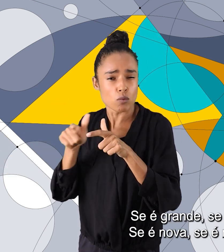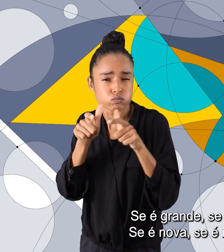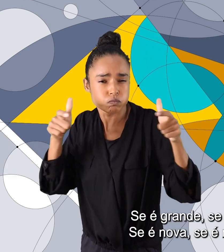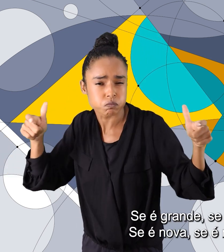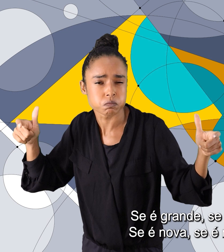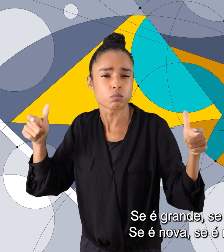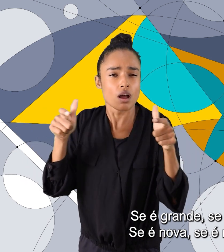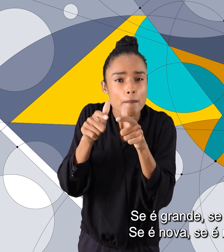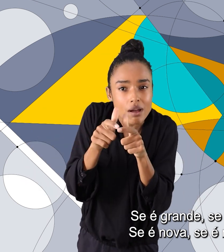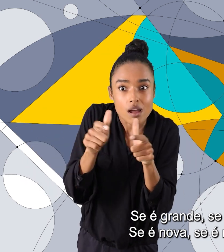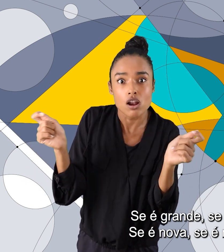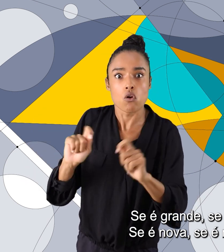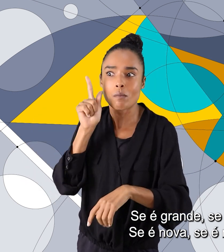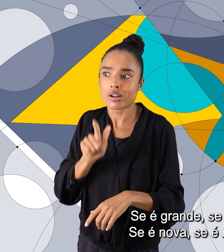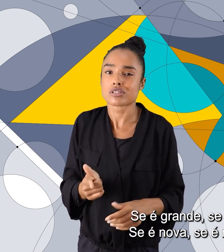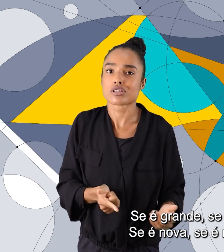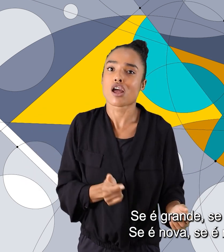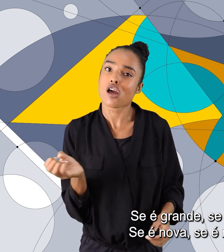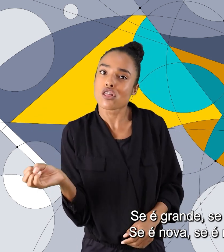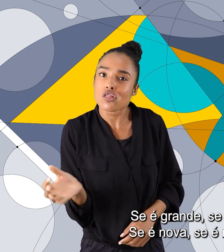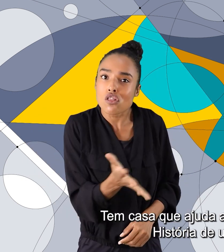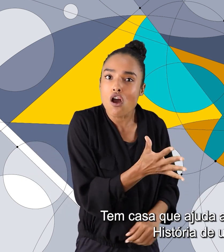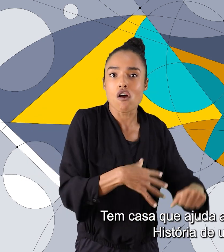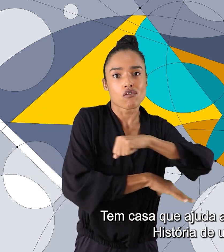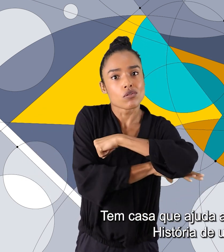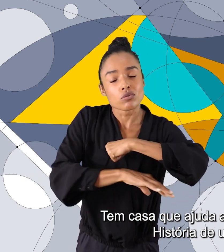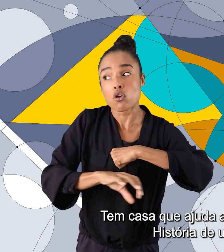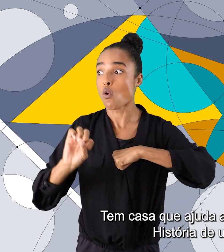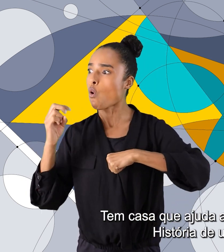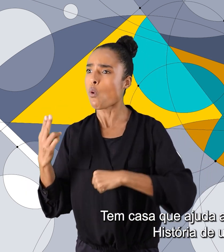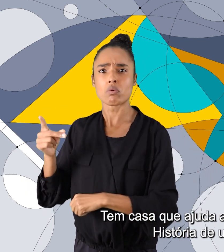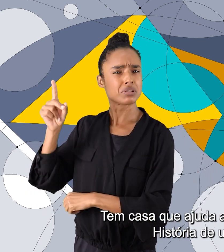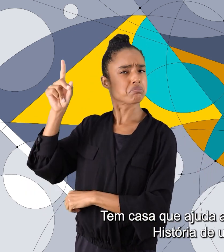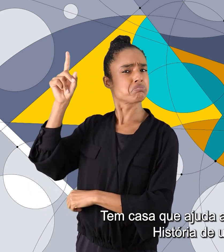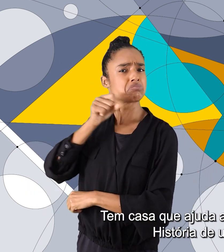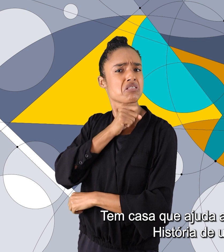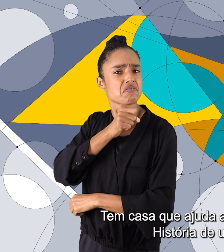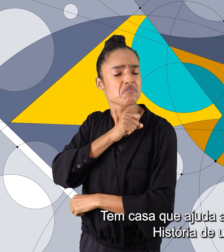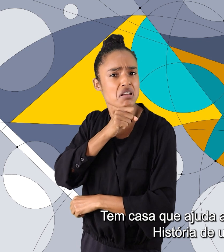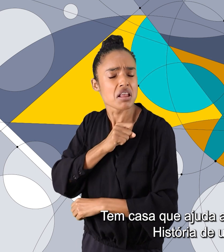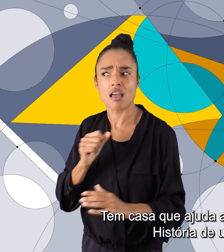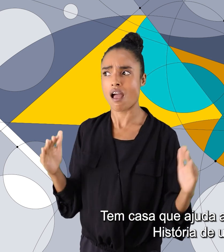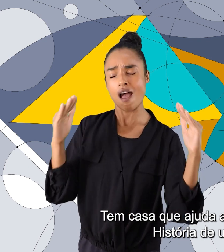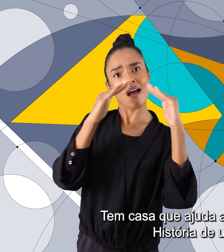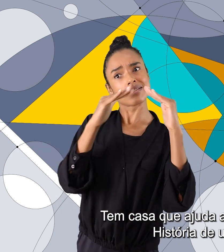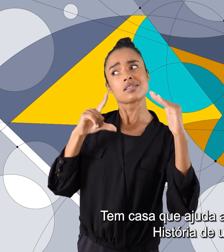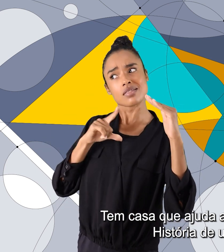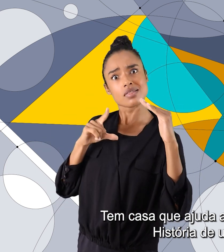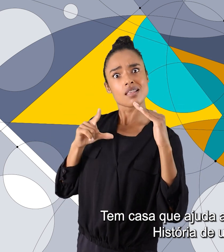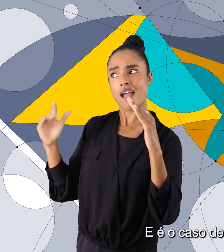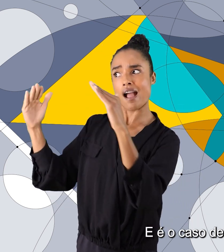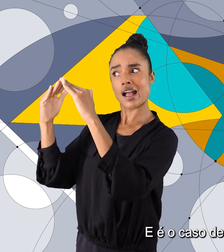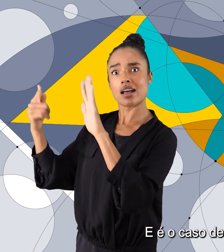se é pequena, se é nova, se é mais antiga. Tem casa que ajuda até a explicar a história de um